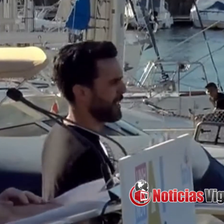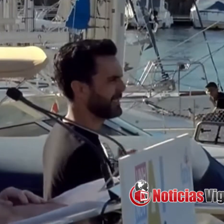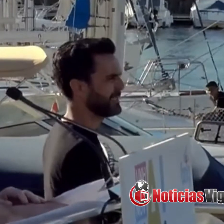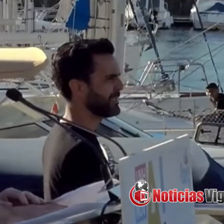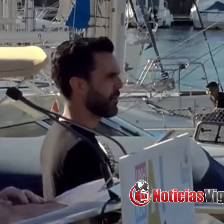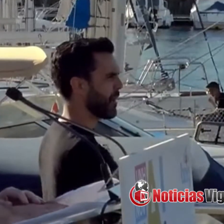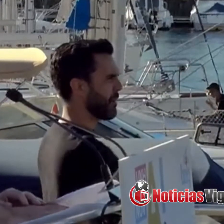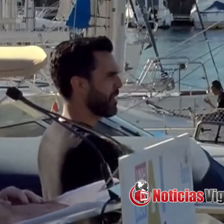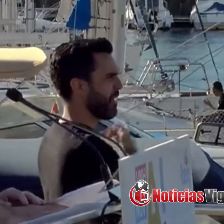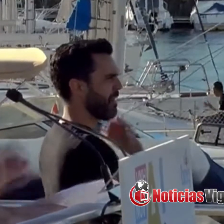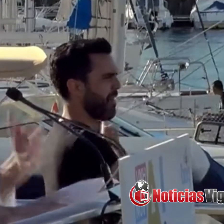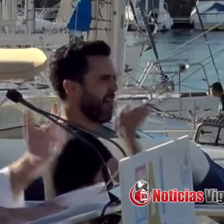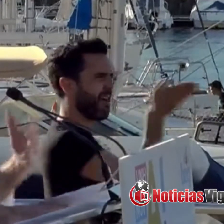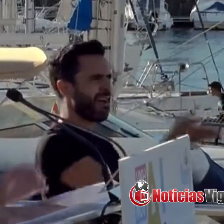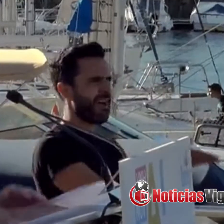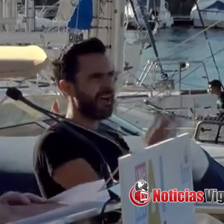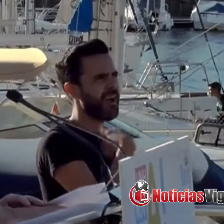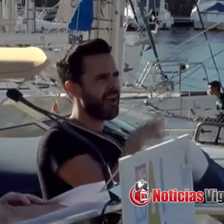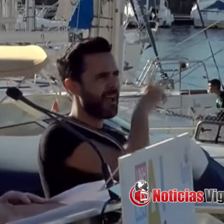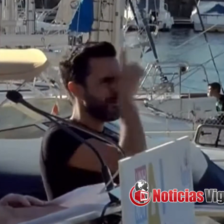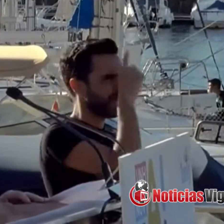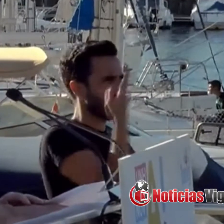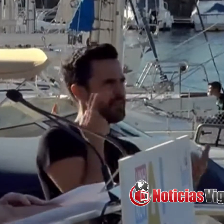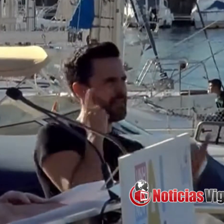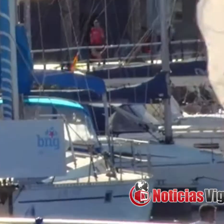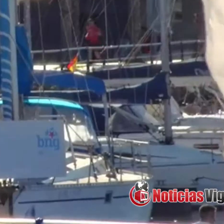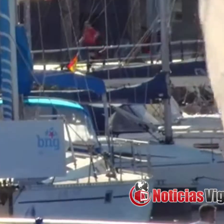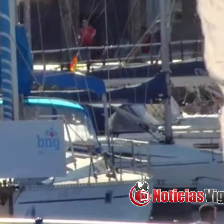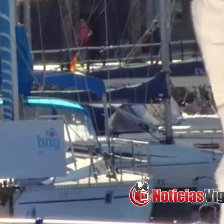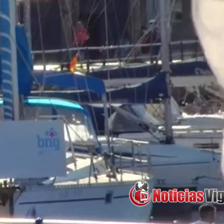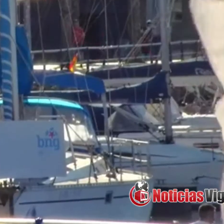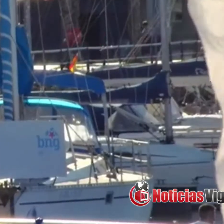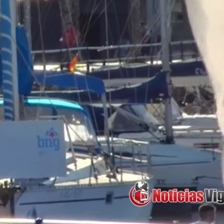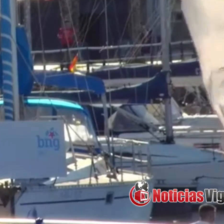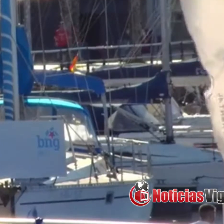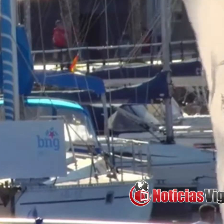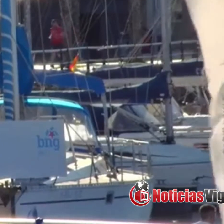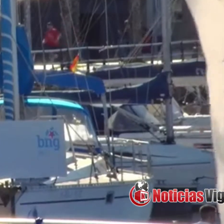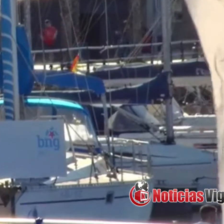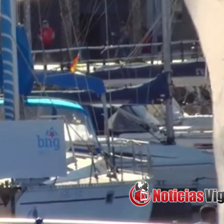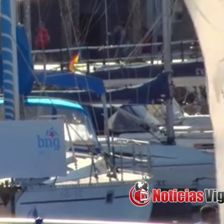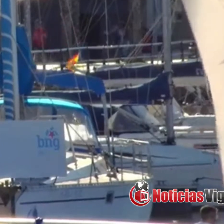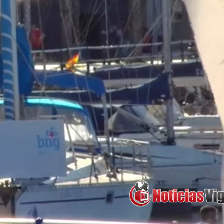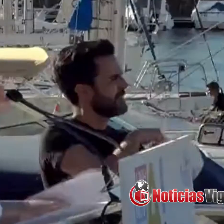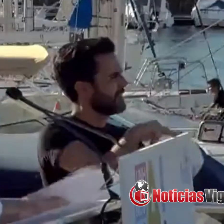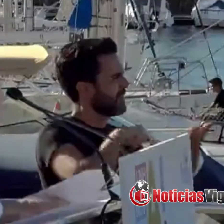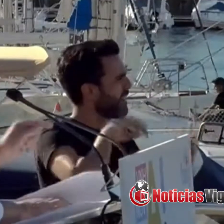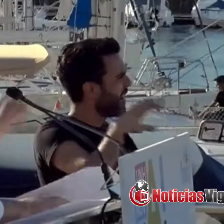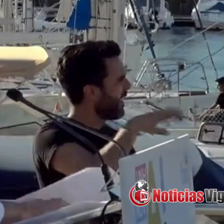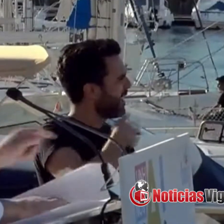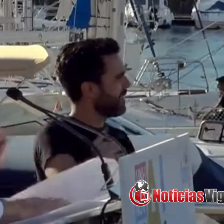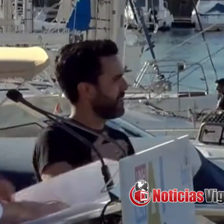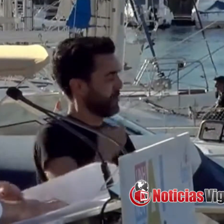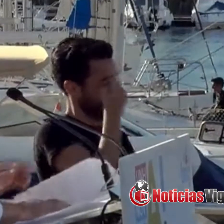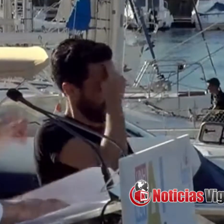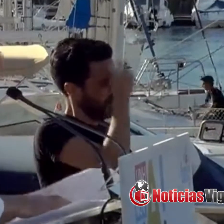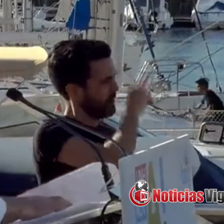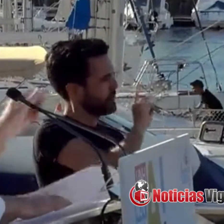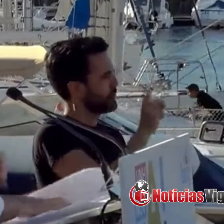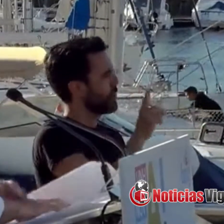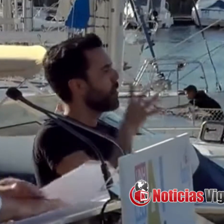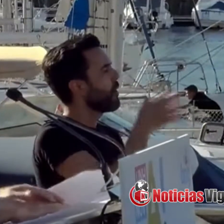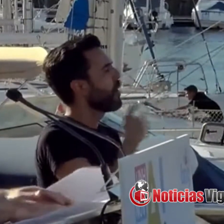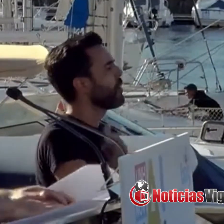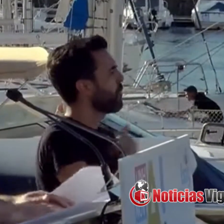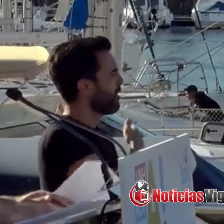diante do goberno de Madrid para defender os intereses deste país? Eu digo vos que non, porque se quixeron, puideron telo